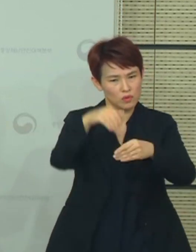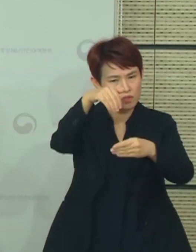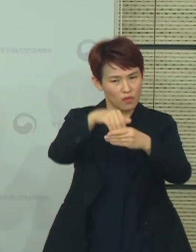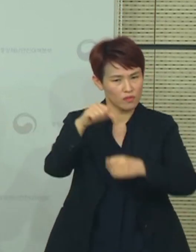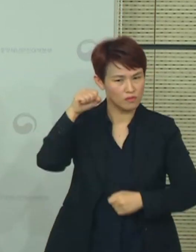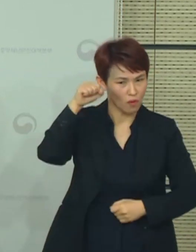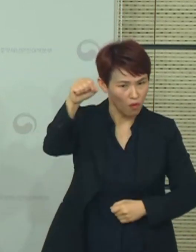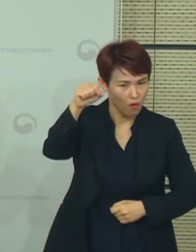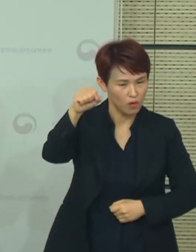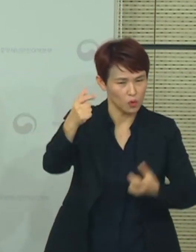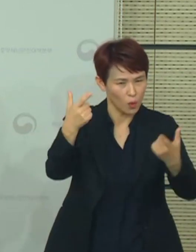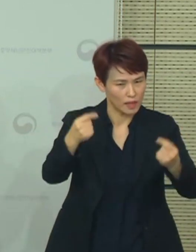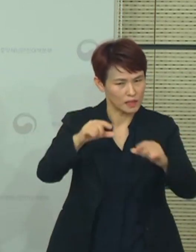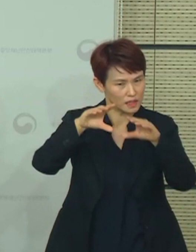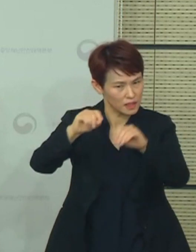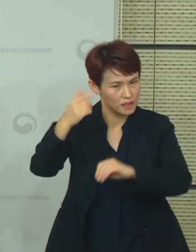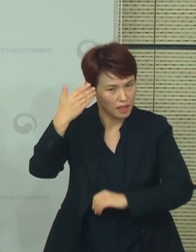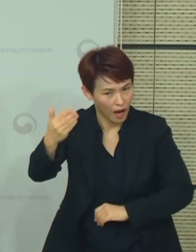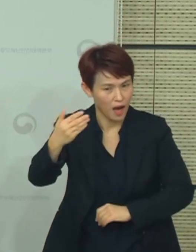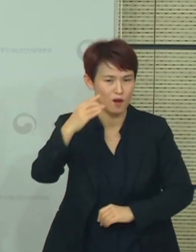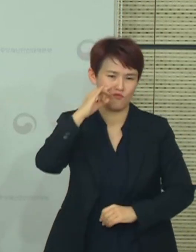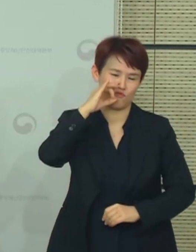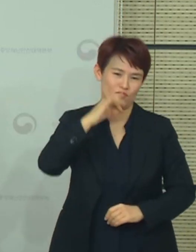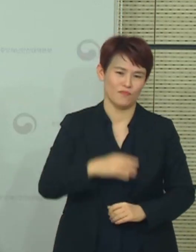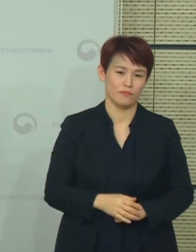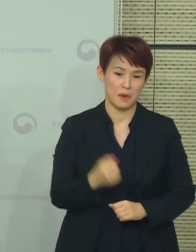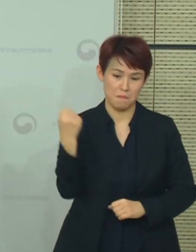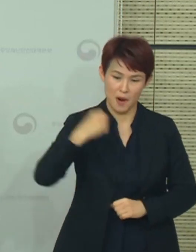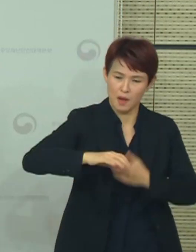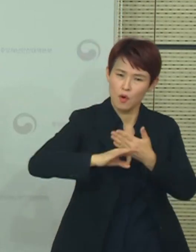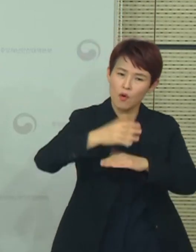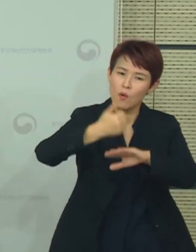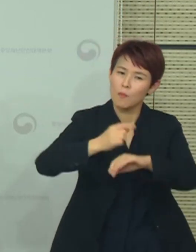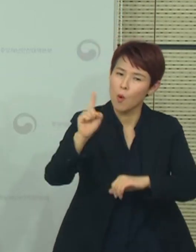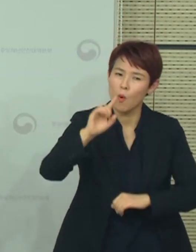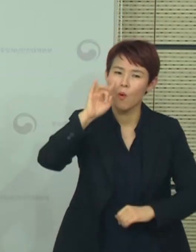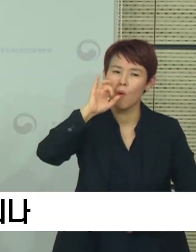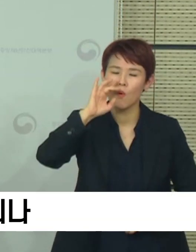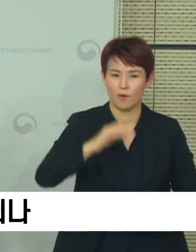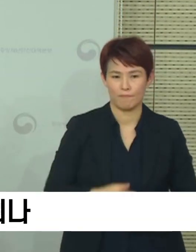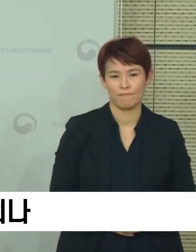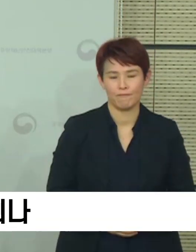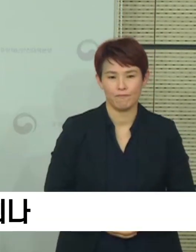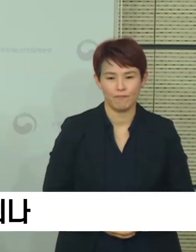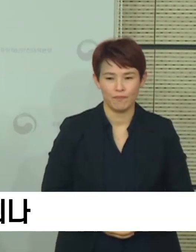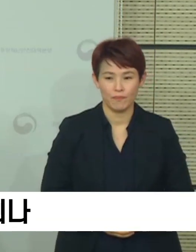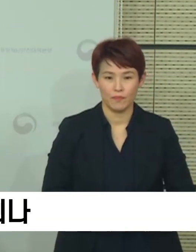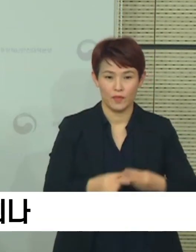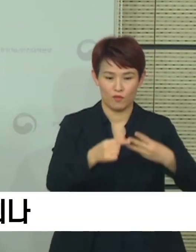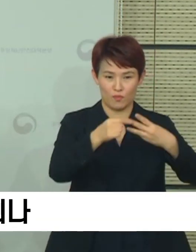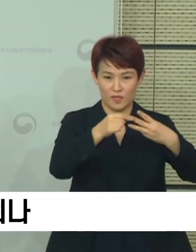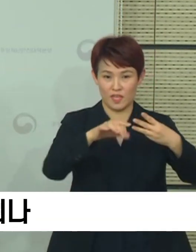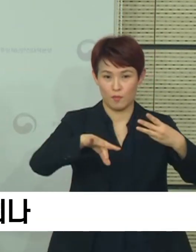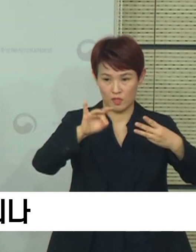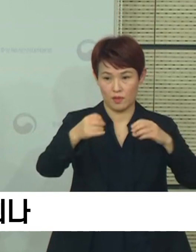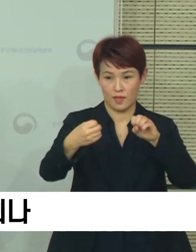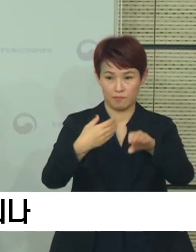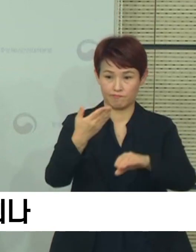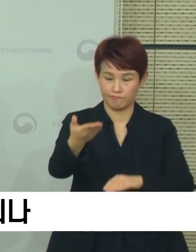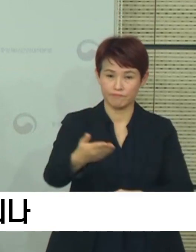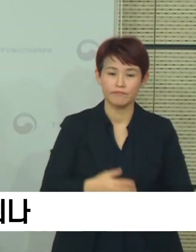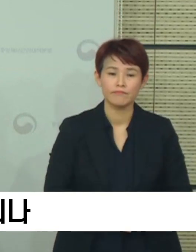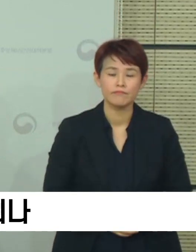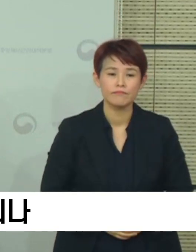궁금하고 권고가 어떻게 그 어기면 어떻게 되는 건지 궁금합니다. 예, 두 번째 질문부터 답변을